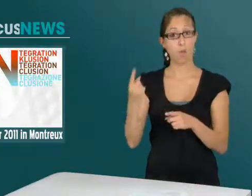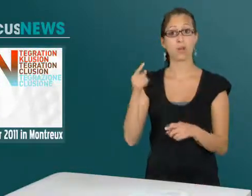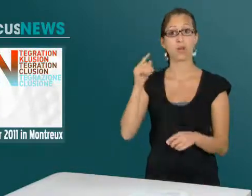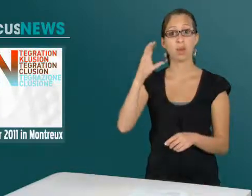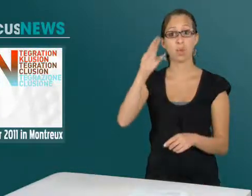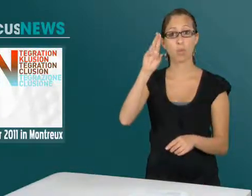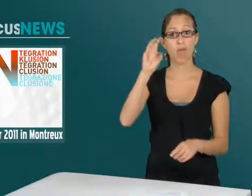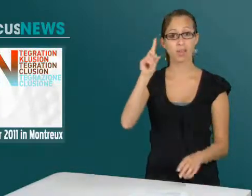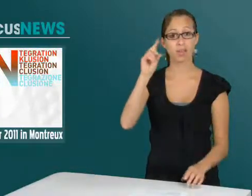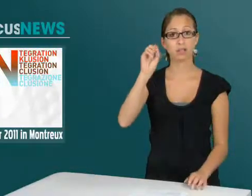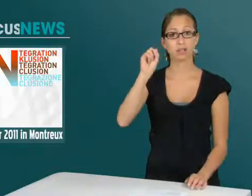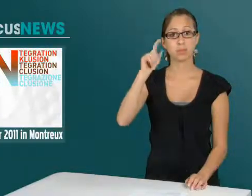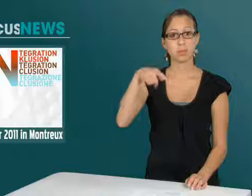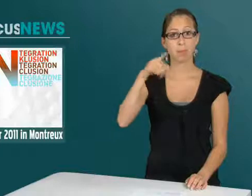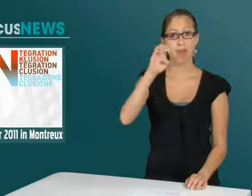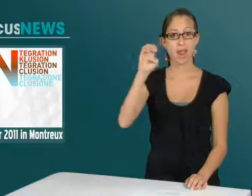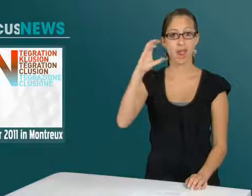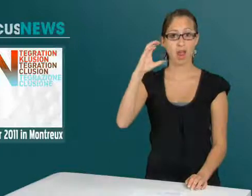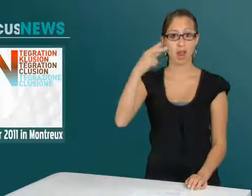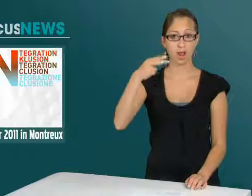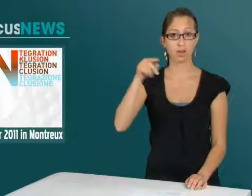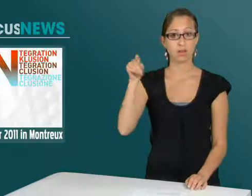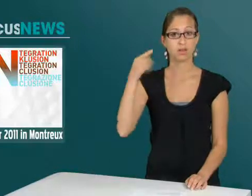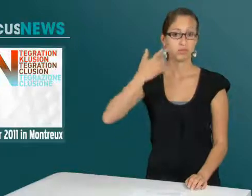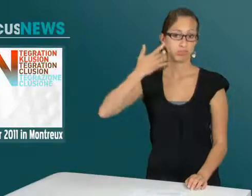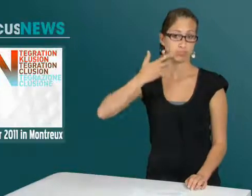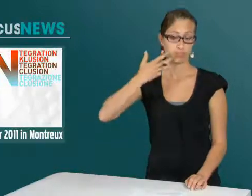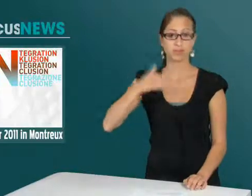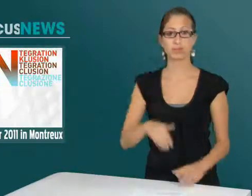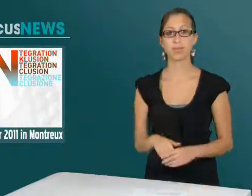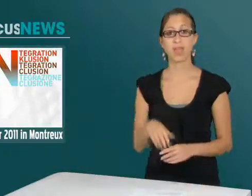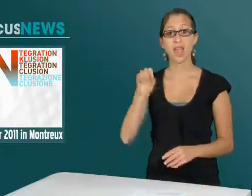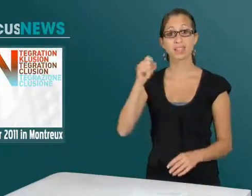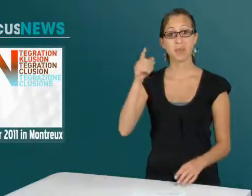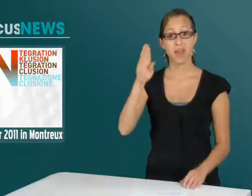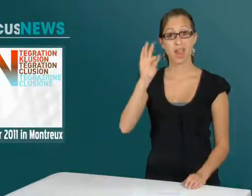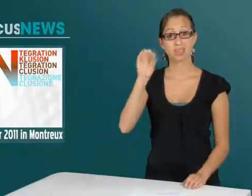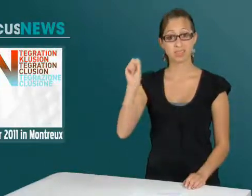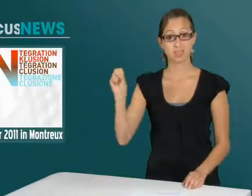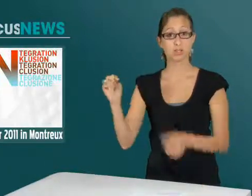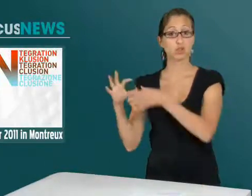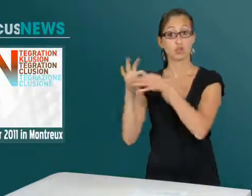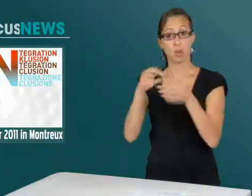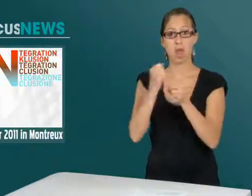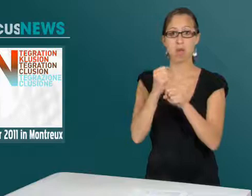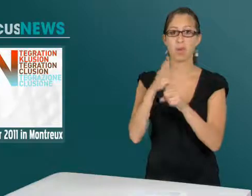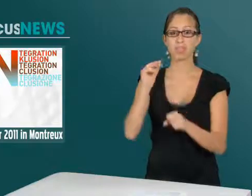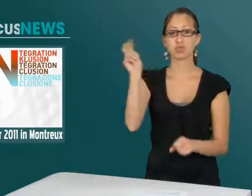lautsprache zusätzlich wird putz beach angeboten der kongress wird in zusammenarbeit von